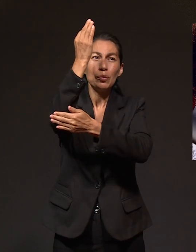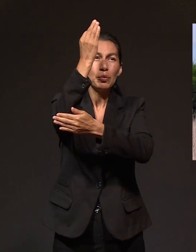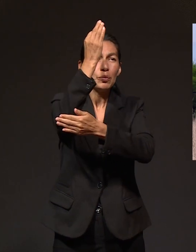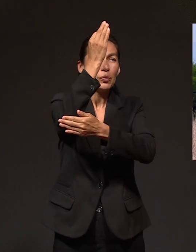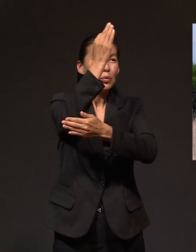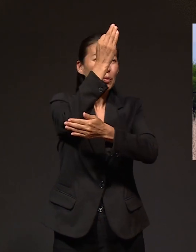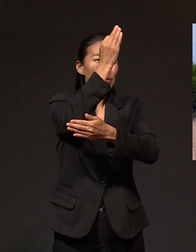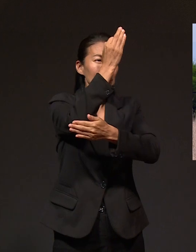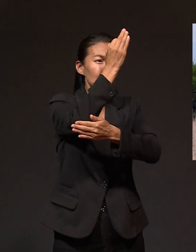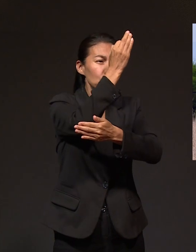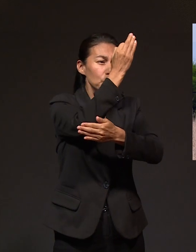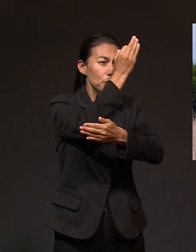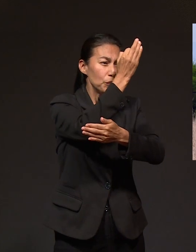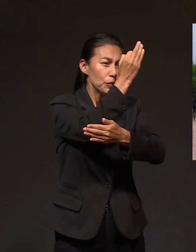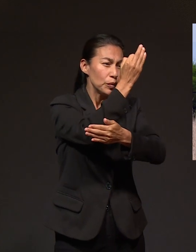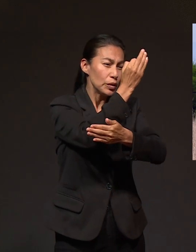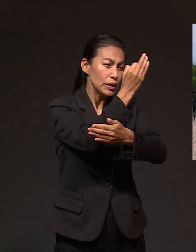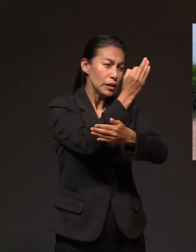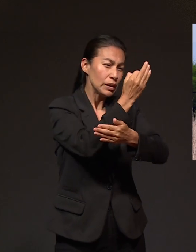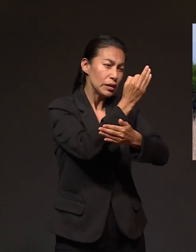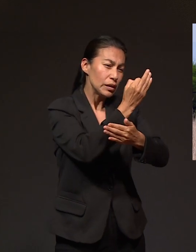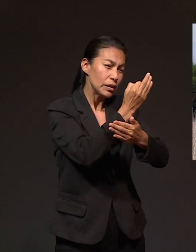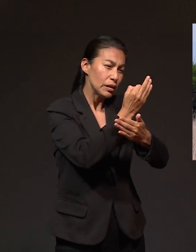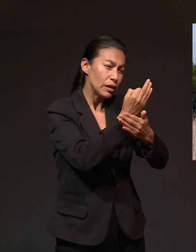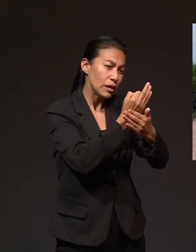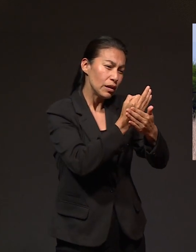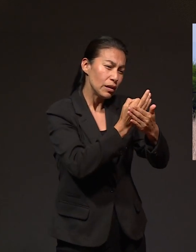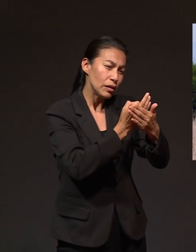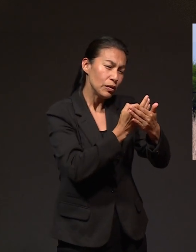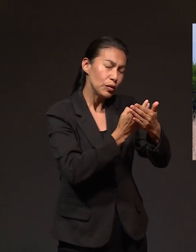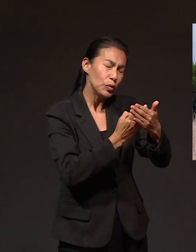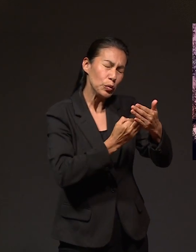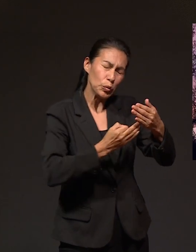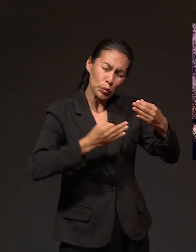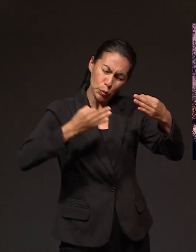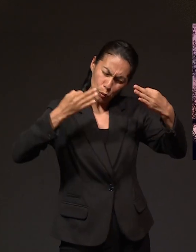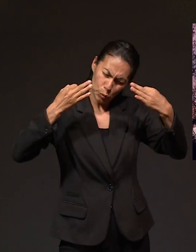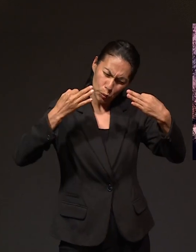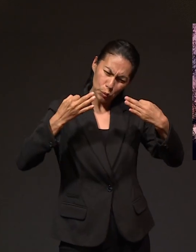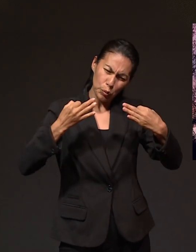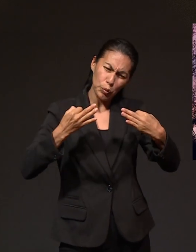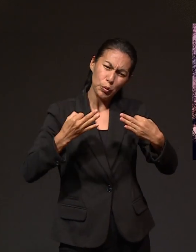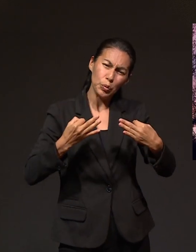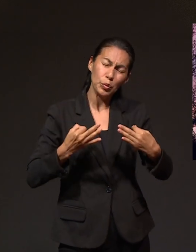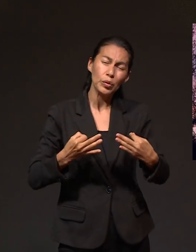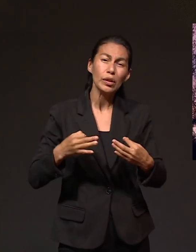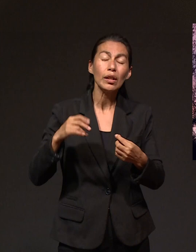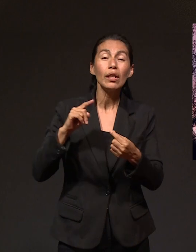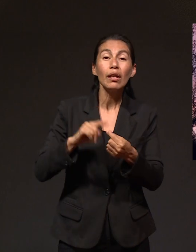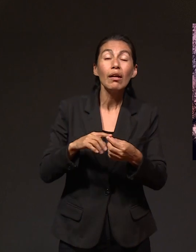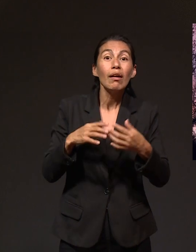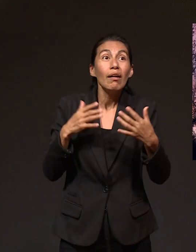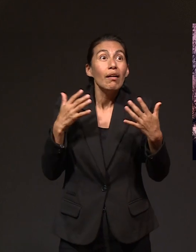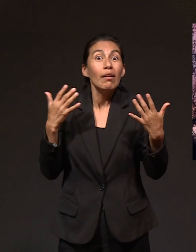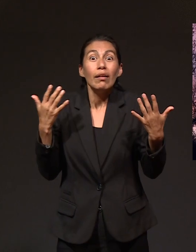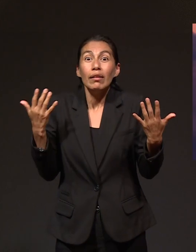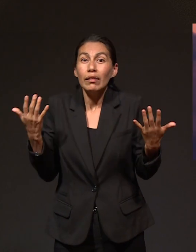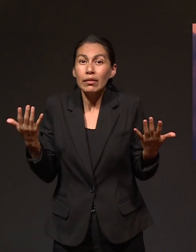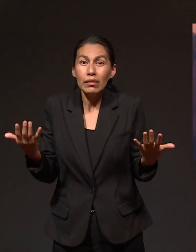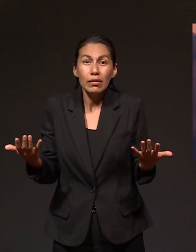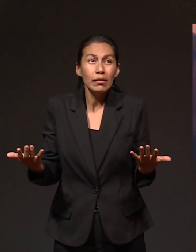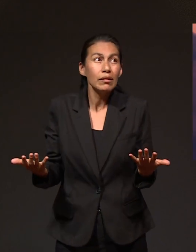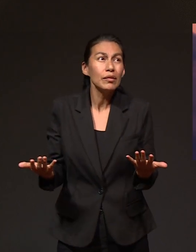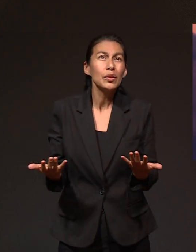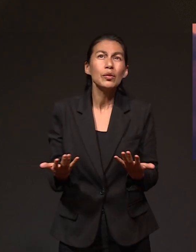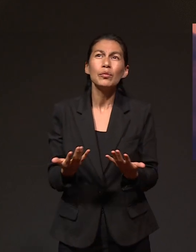y le muestra su lugar.